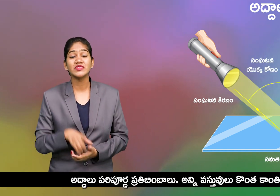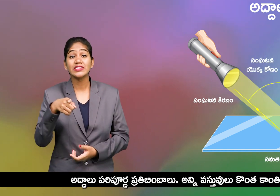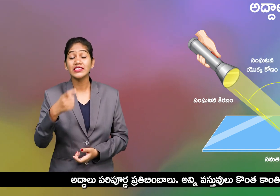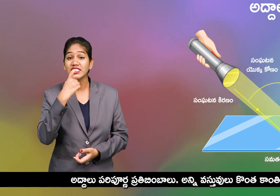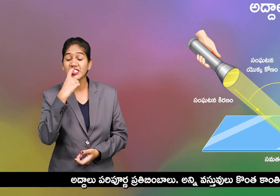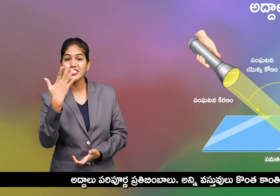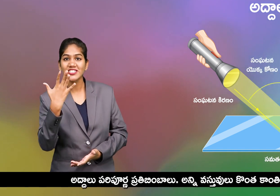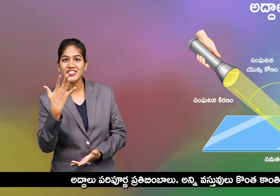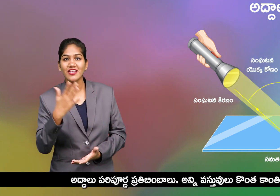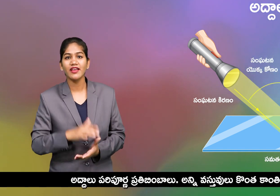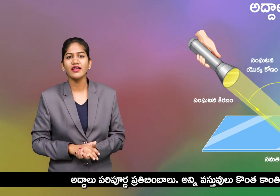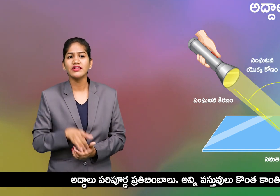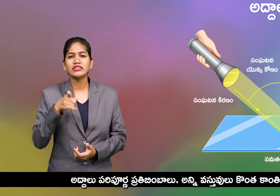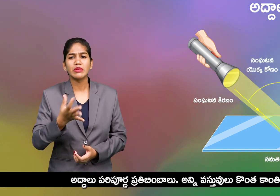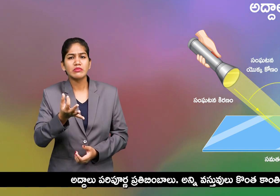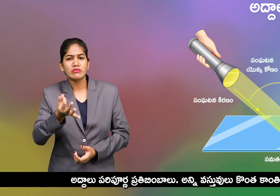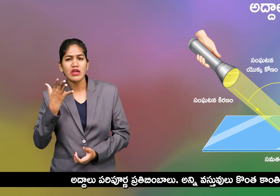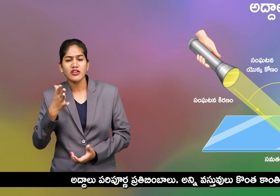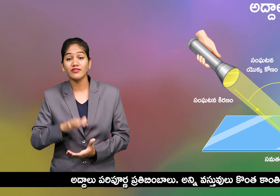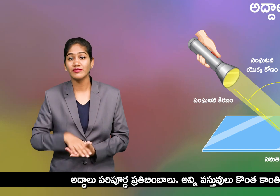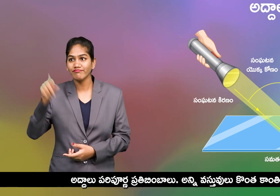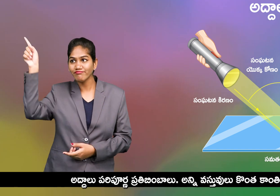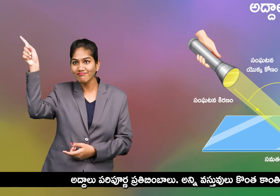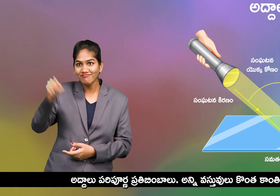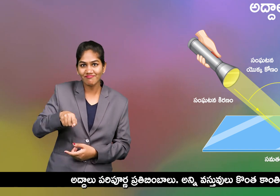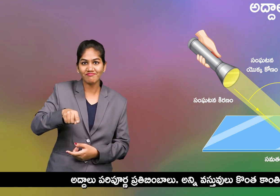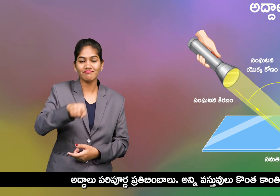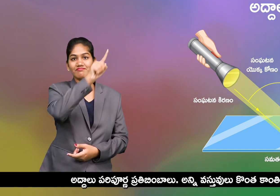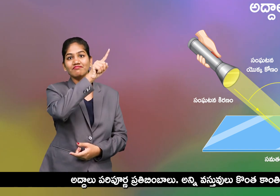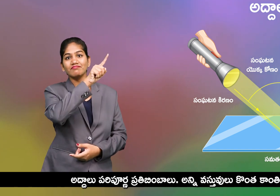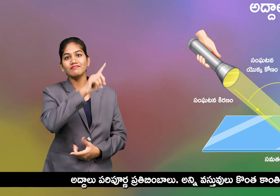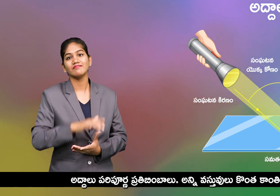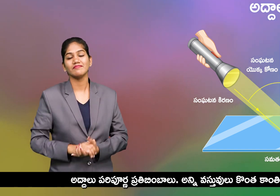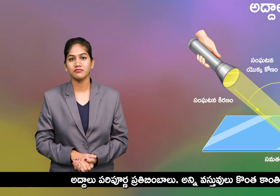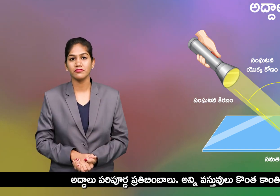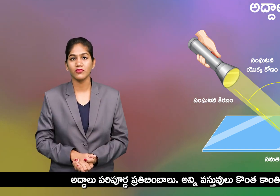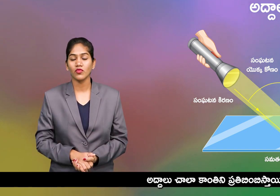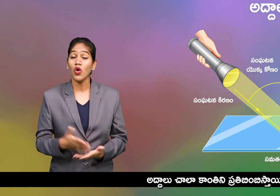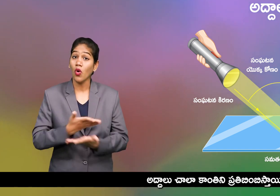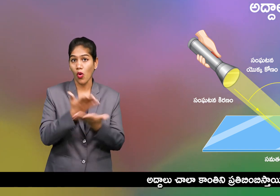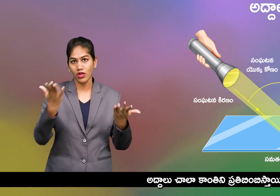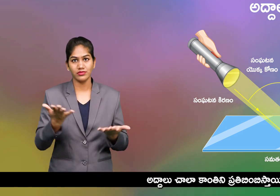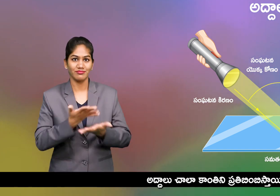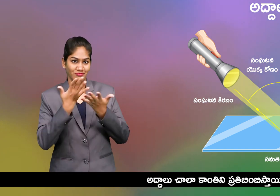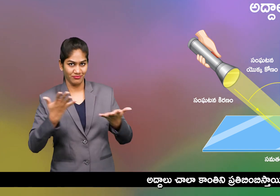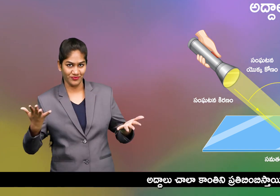అద్దాలు పరిపూర్ణ ప్రతిబింబాలు. అన్ని వస్తువులు కొంత కాంతిని ప్రతిబింబిస్తాయి, కానీ అద్దాలు చాలా